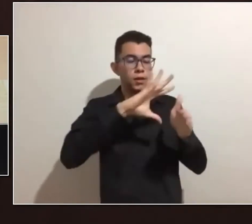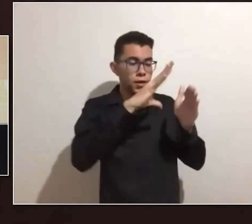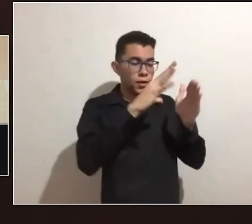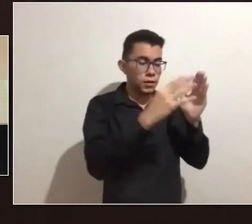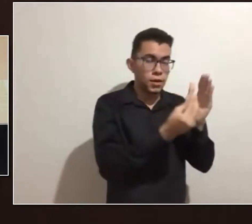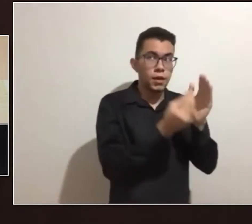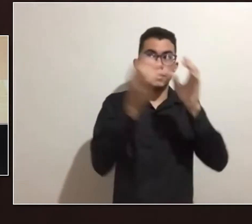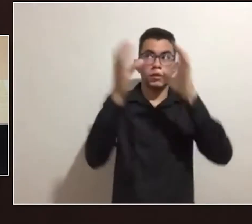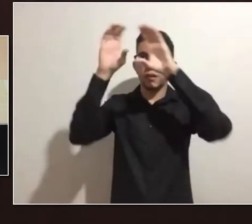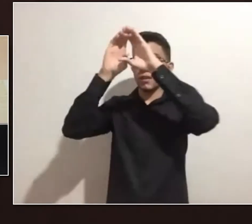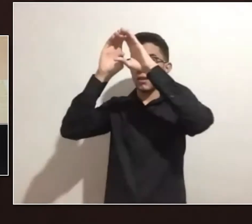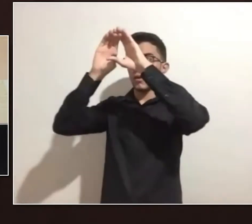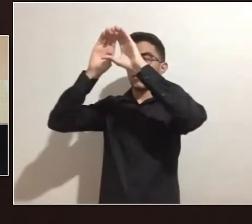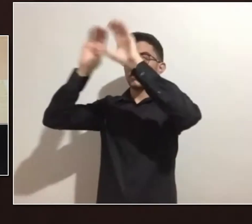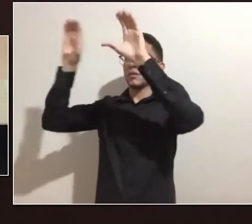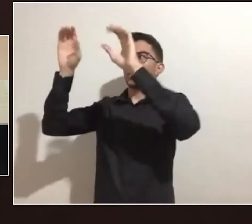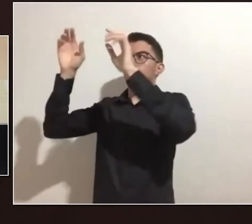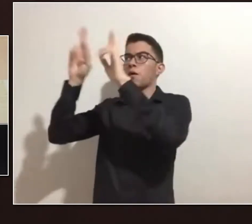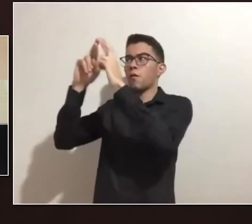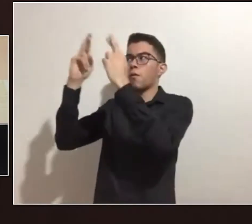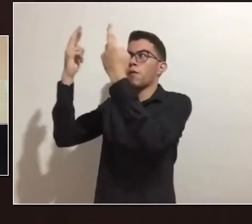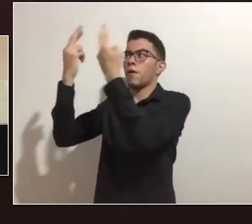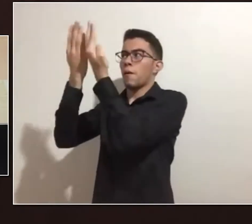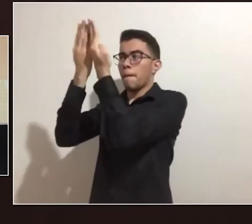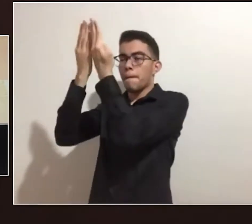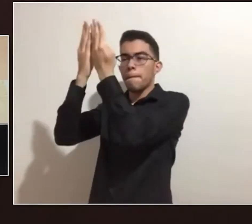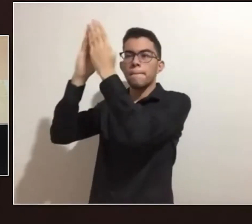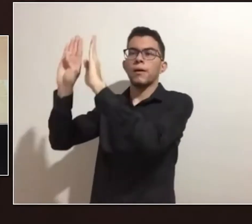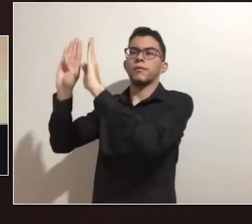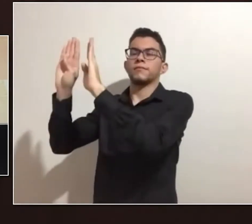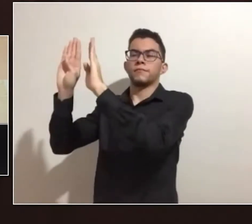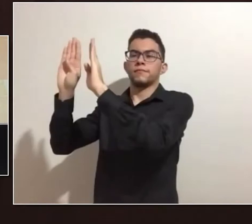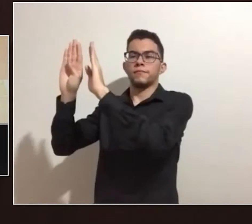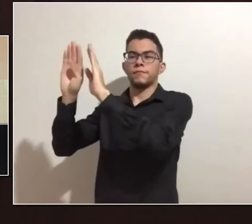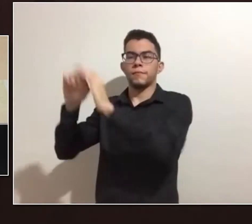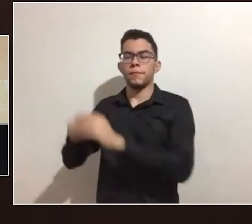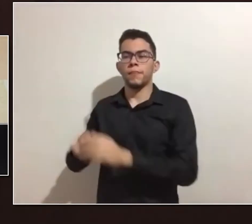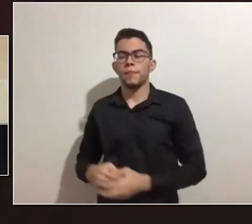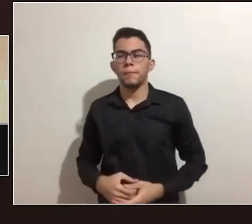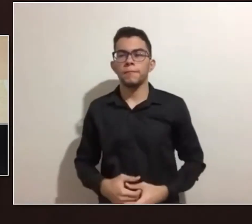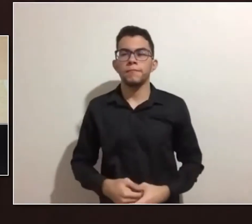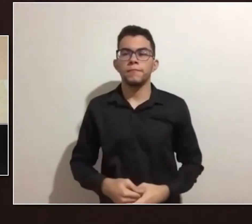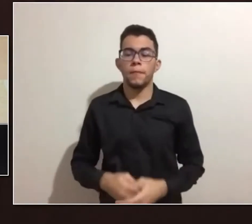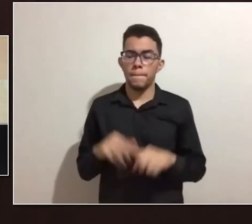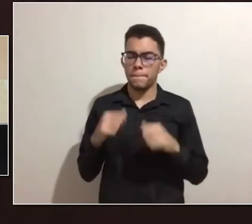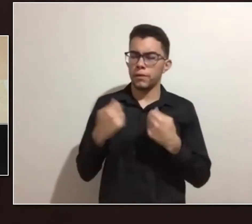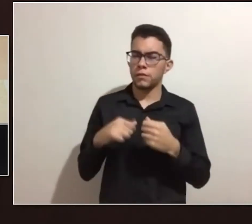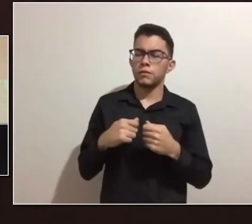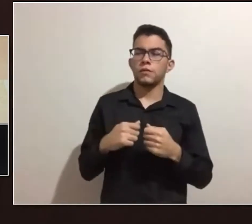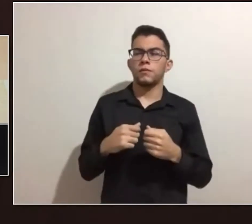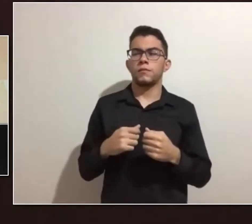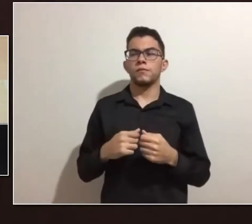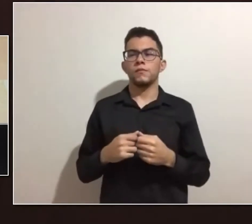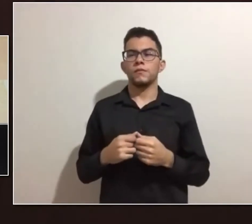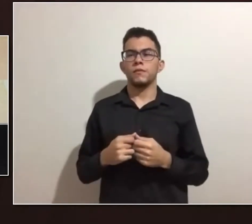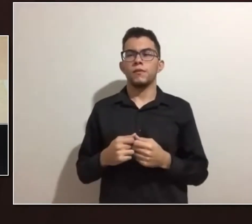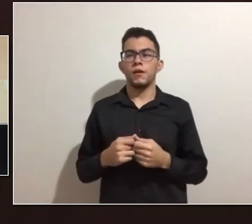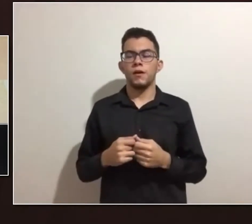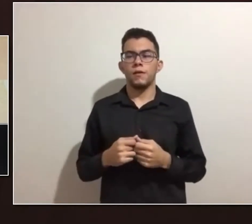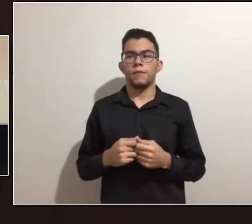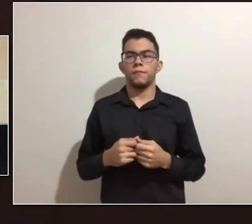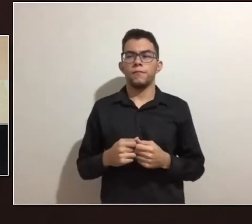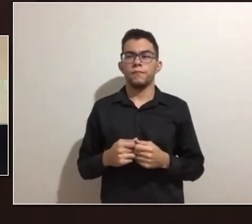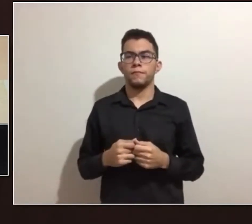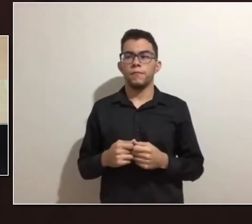ninguém pode fechar. Então, a igreja em Filadélfia está totalmente relacionada com